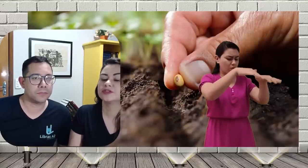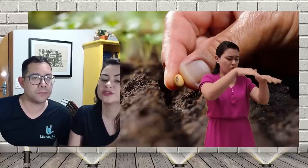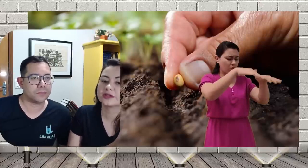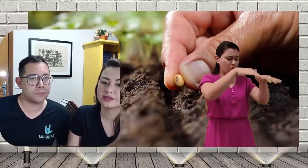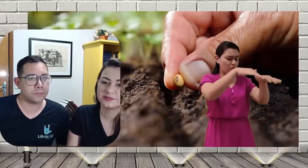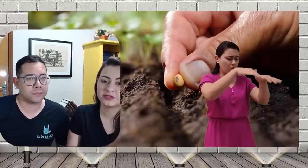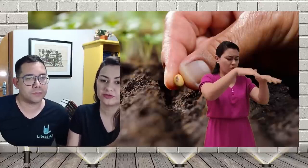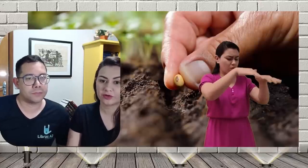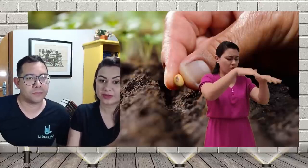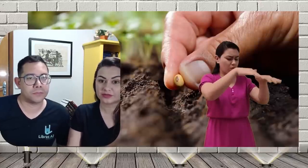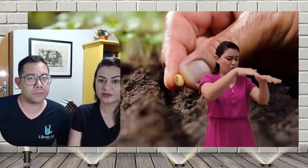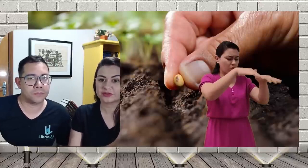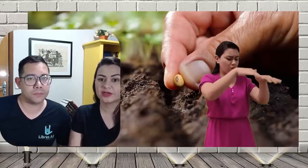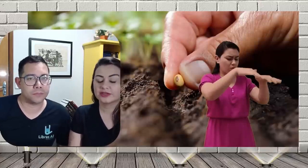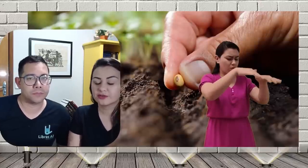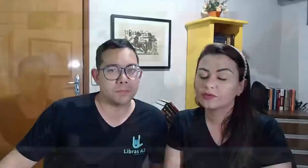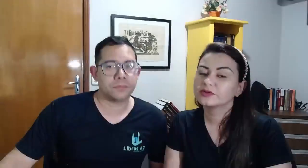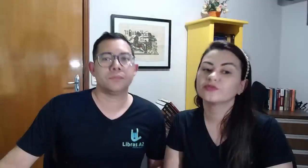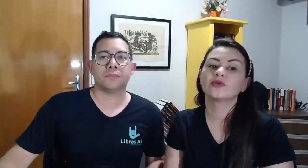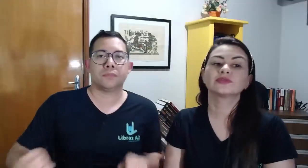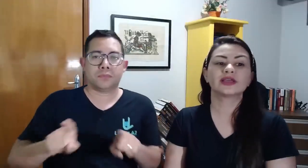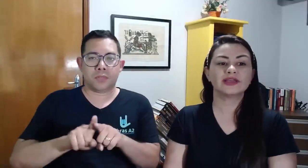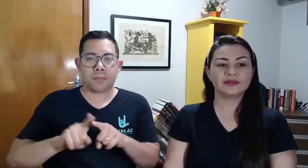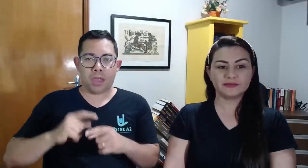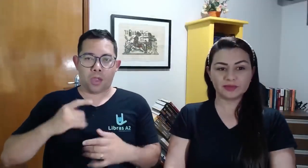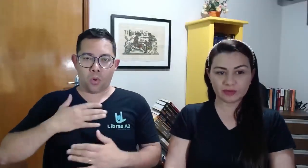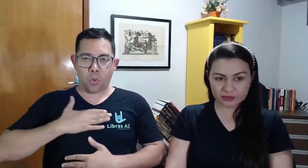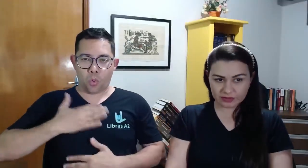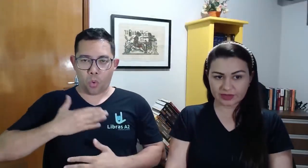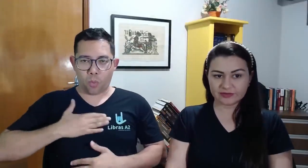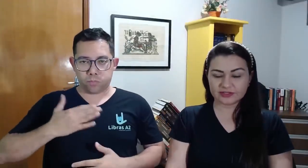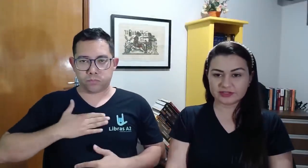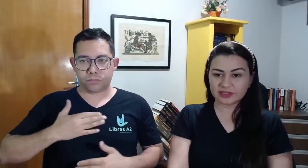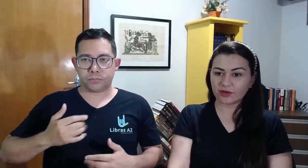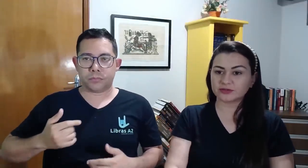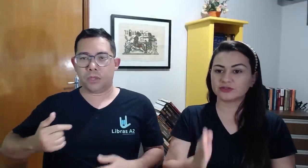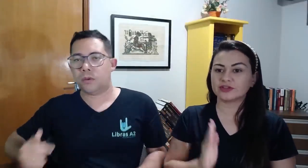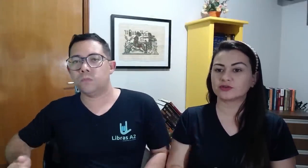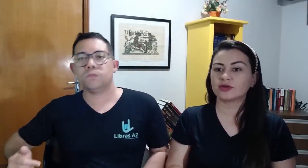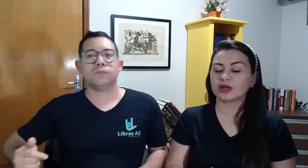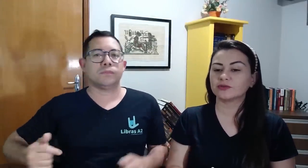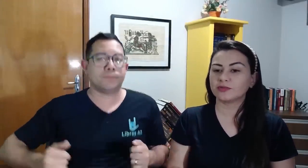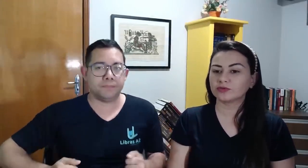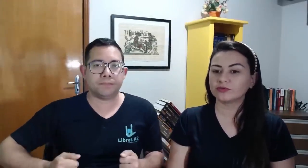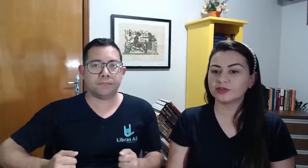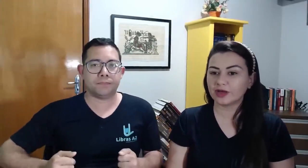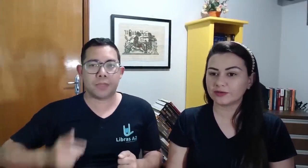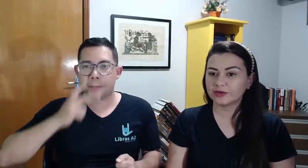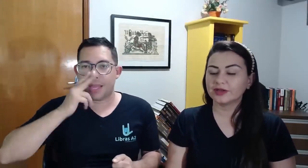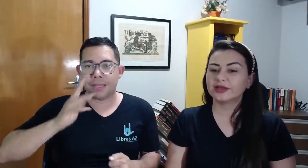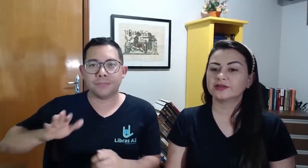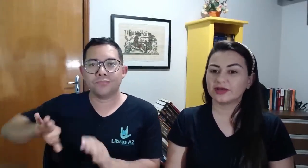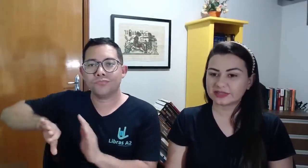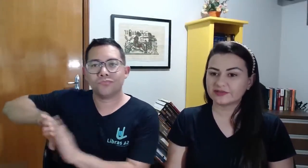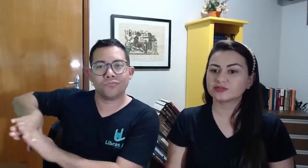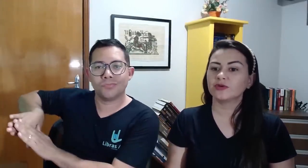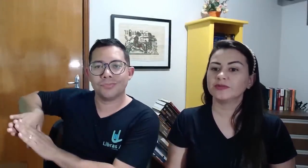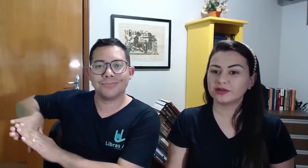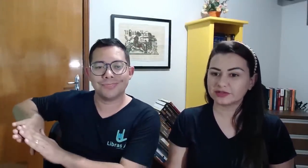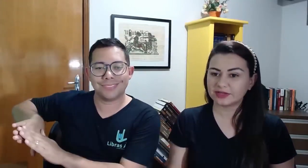gente transmite informações. Então, quando eu voltei e me posicionei e fiz assim, é como se eu tivesse colocado um ponto final. Então, as aves comeram, a